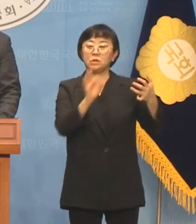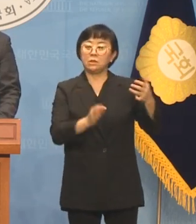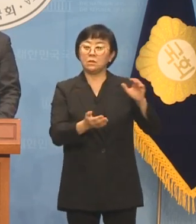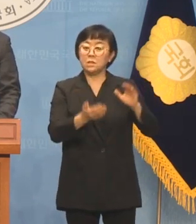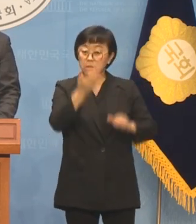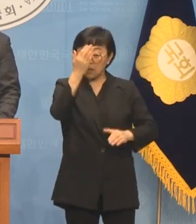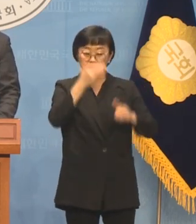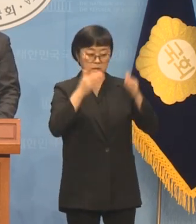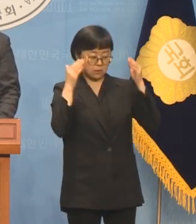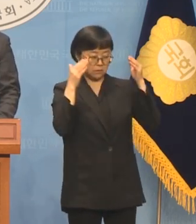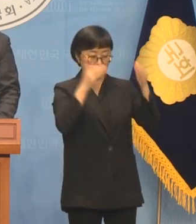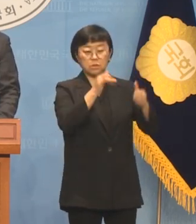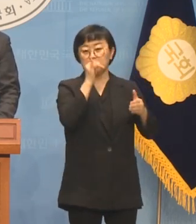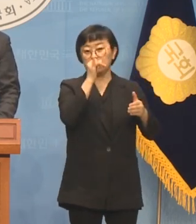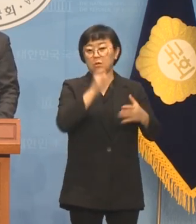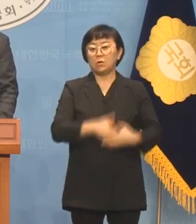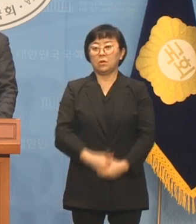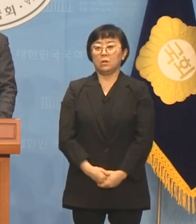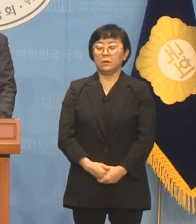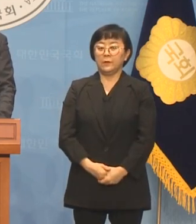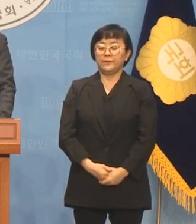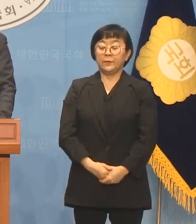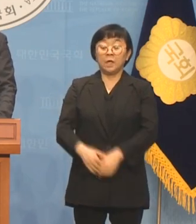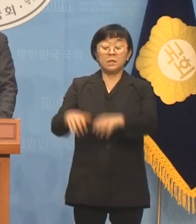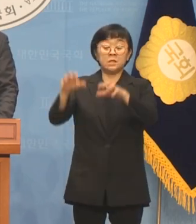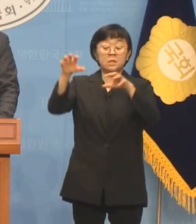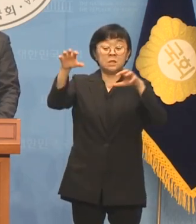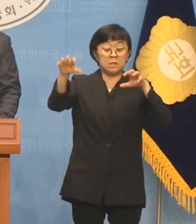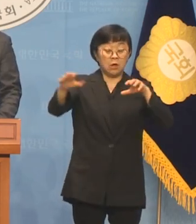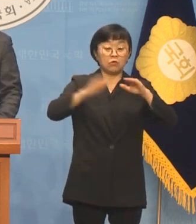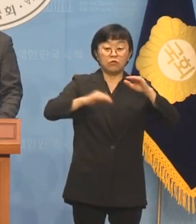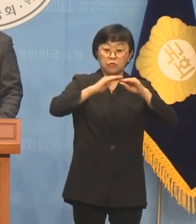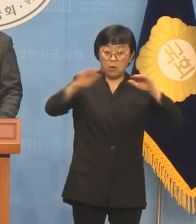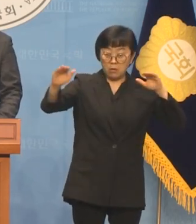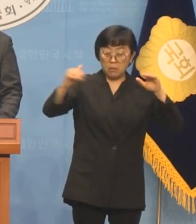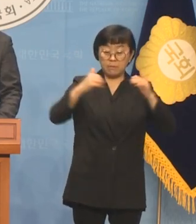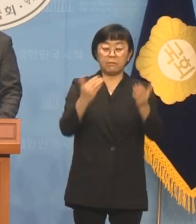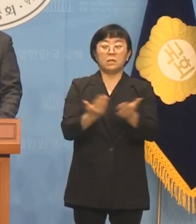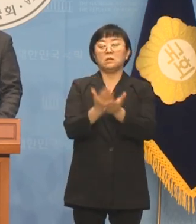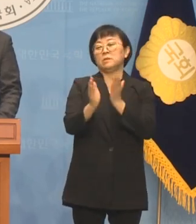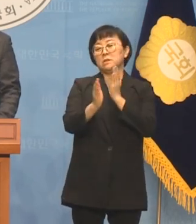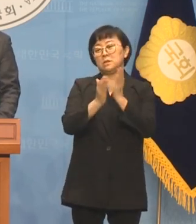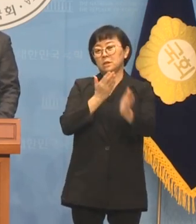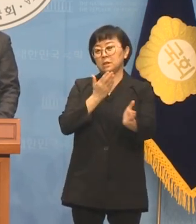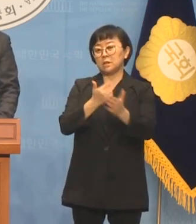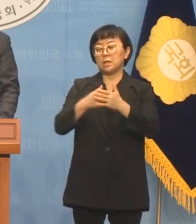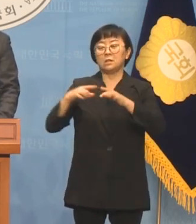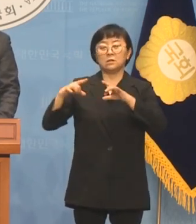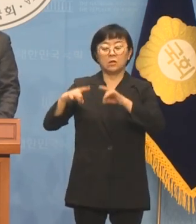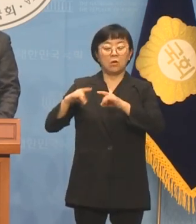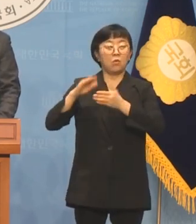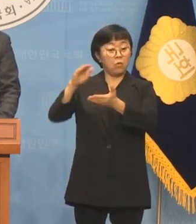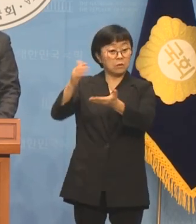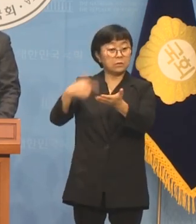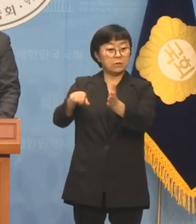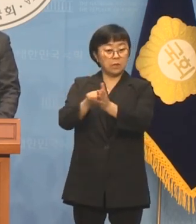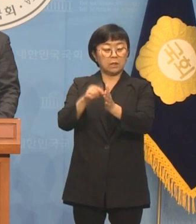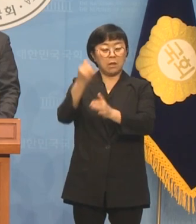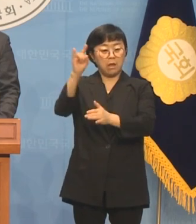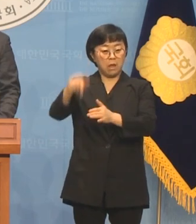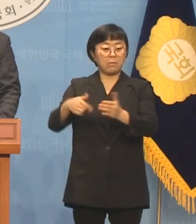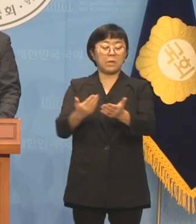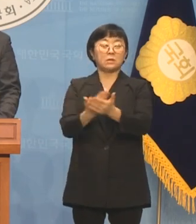이상 집중시키고 있는데 이는 지역 균형 발전에 역행하는 동시에 전력 공급을 이유로